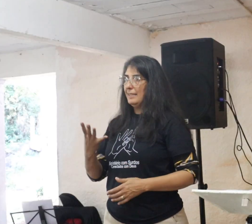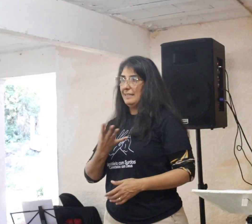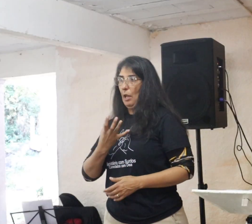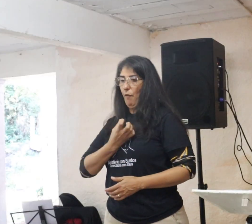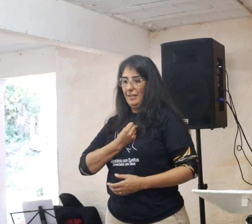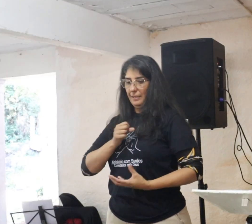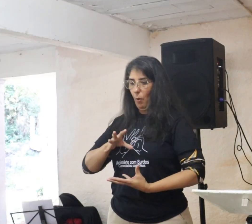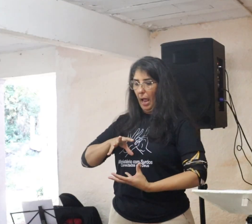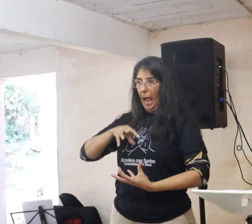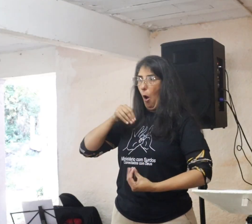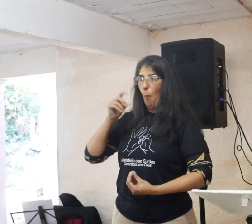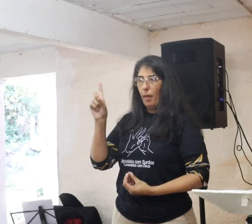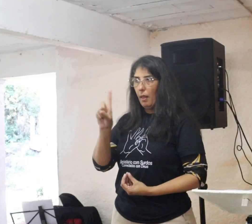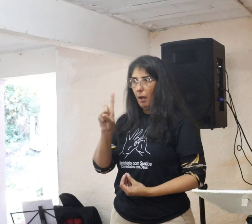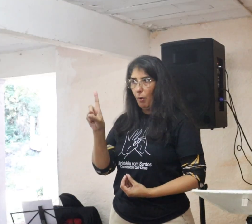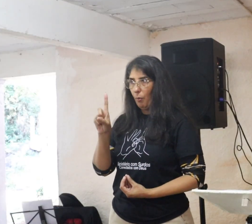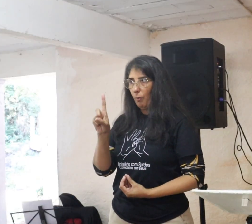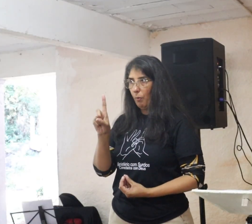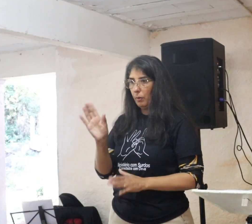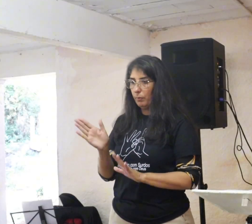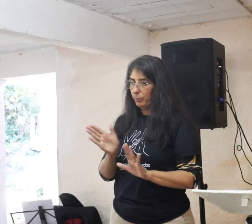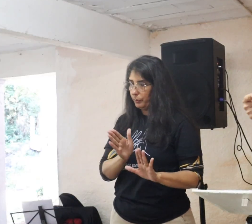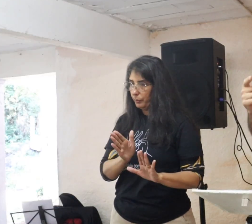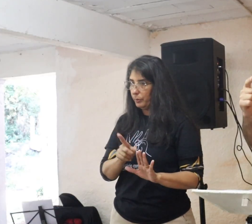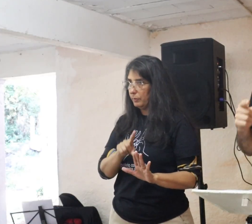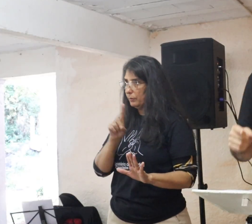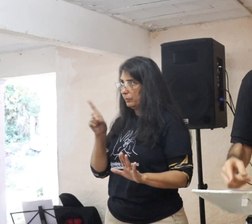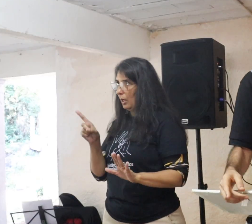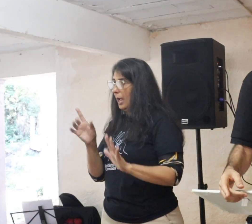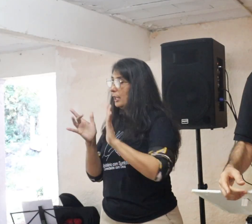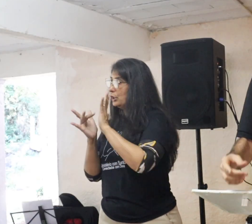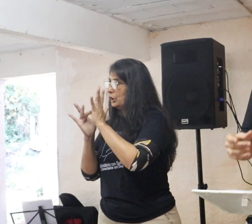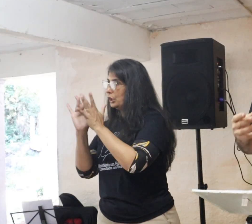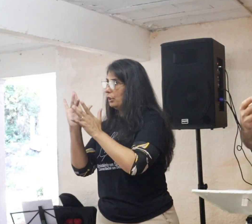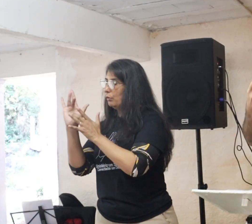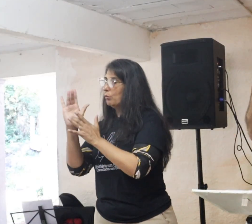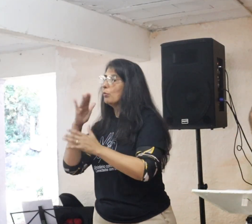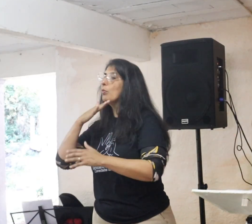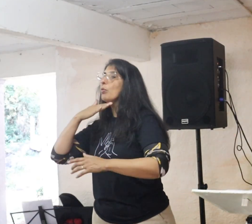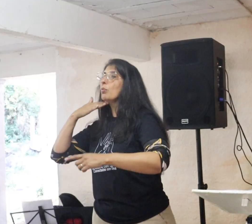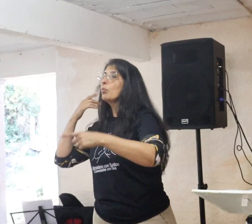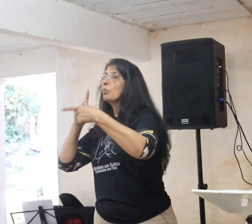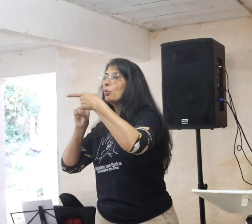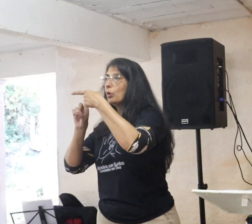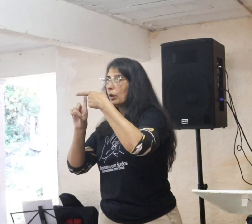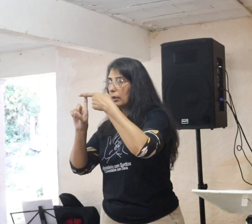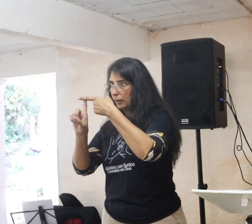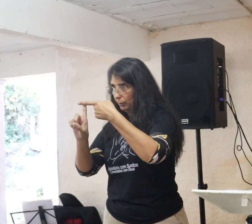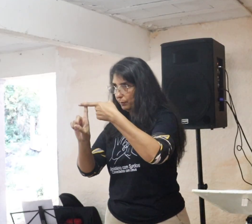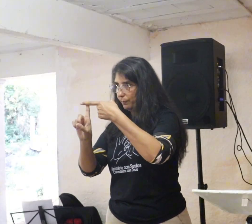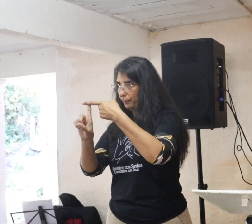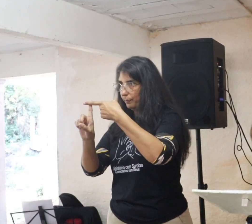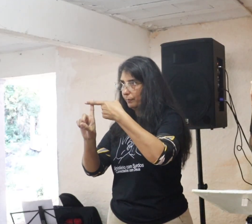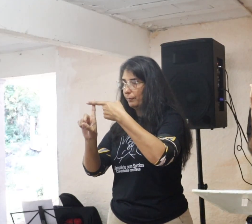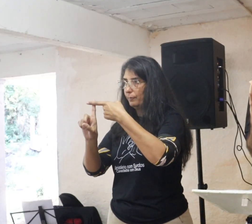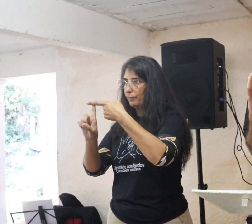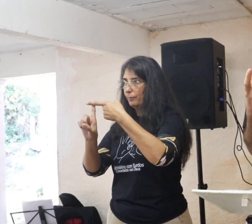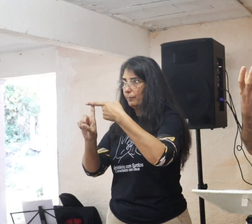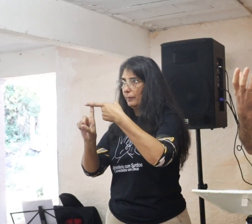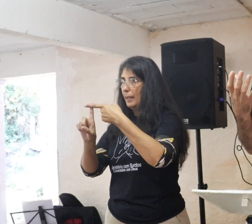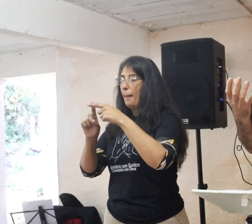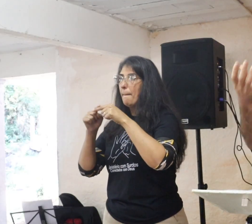da alma. Jesus morreu naquela cruz para nos salvar, corpo e